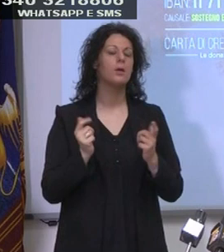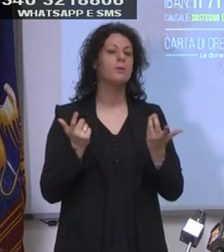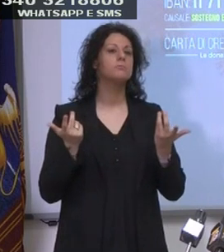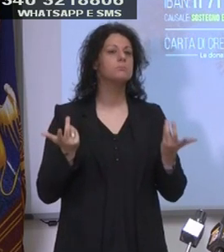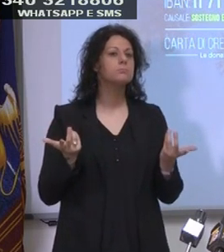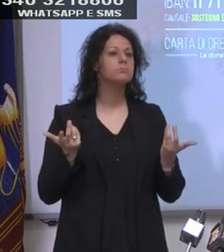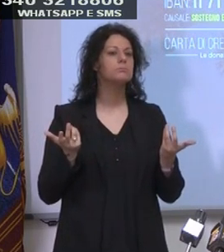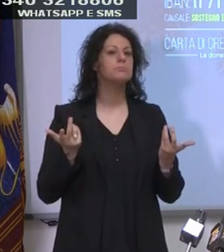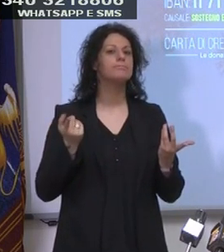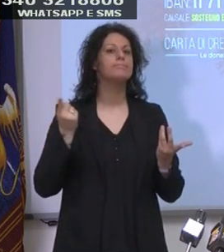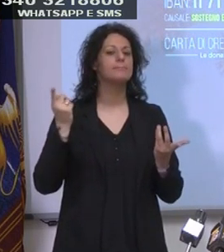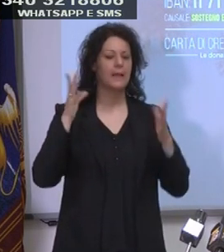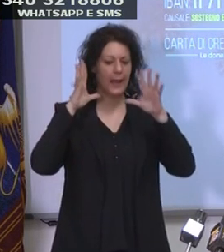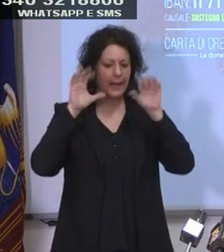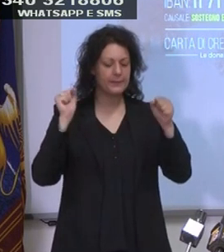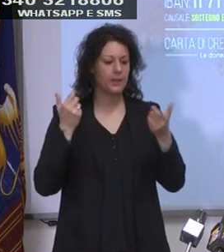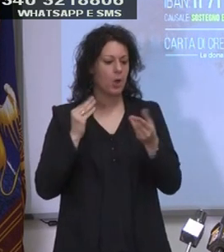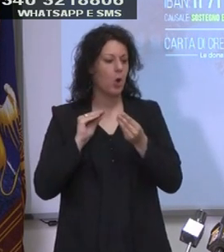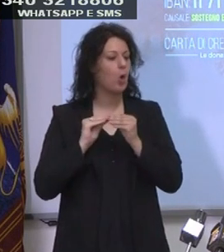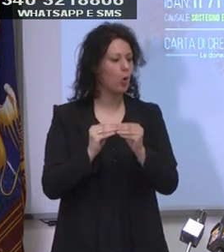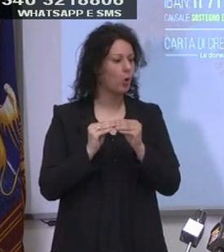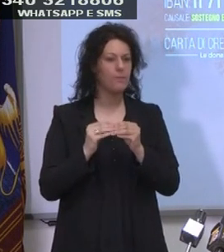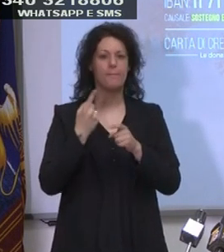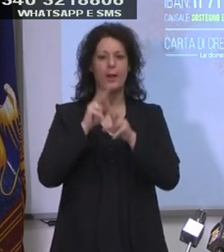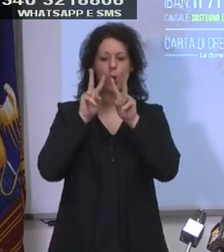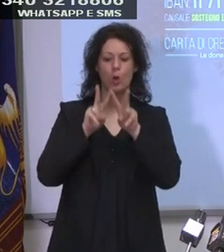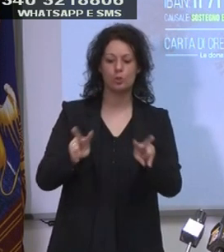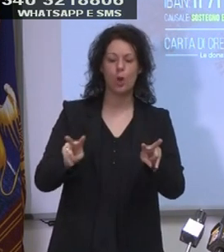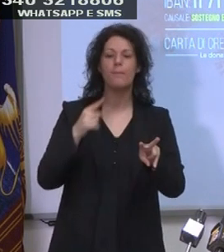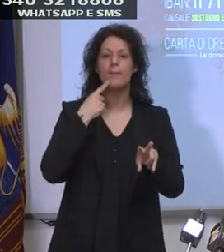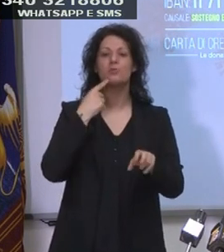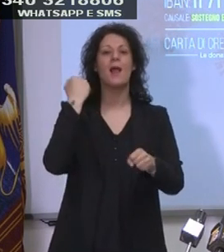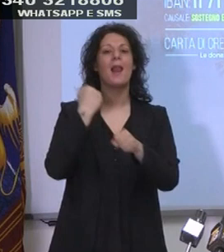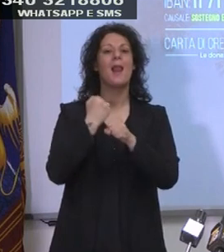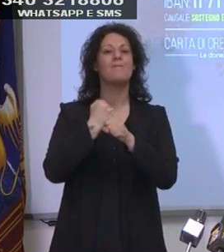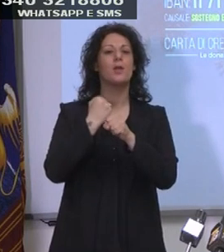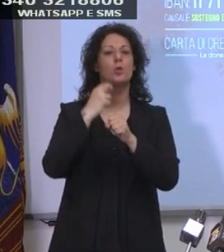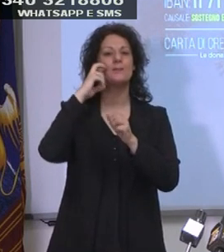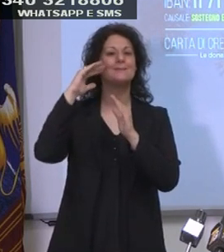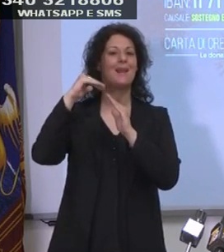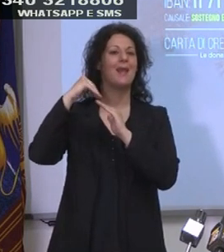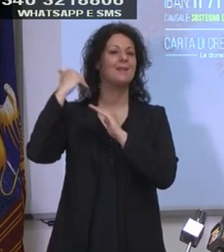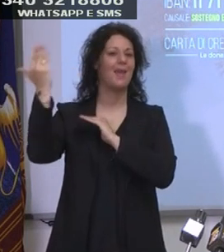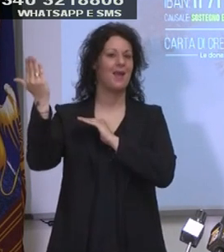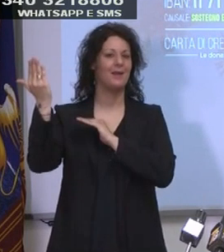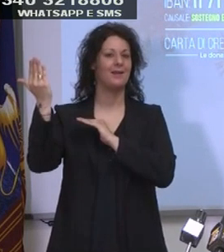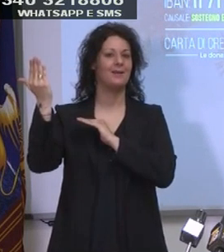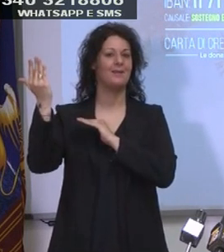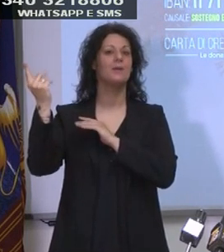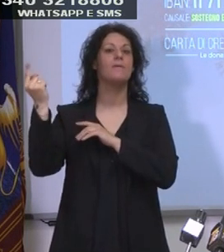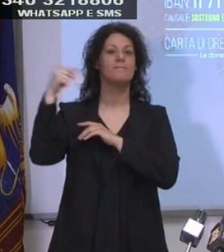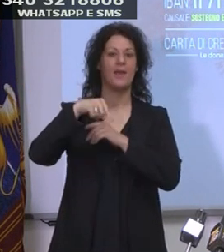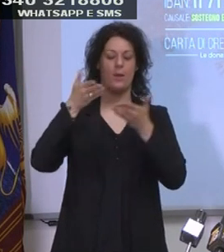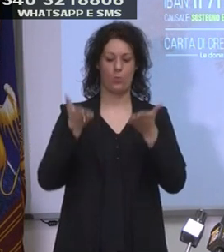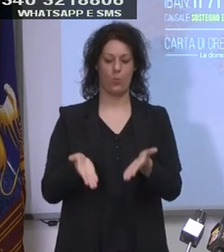devono organizzare e regolare per quanto attiene ai controlli dei lavoratori stranieri che entrano nei nostri comuni veneti